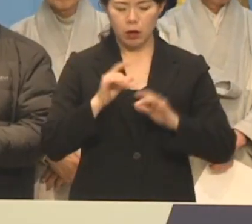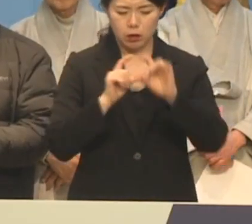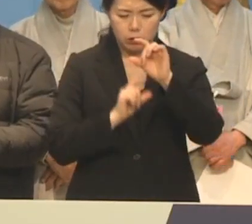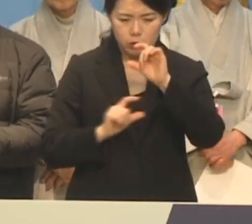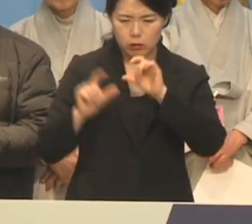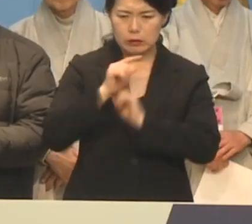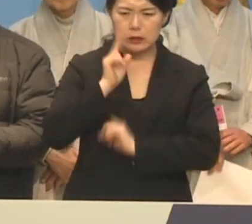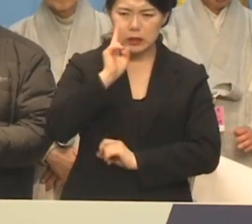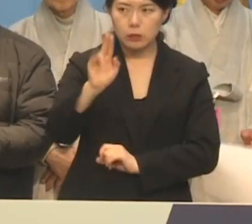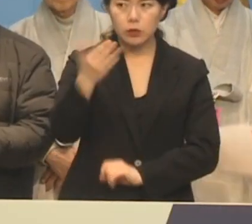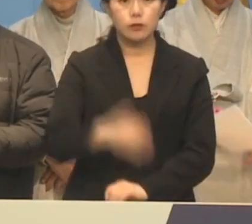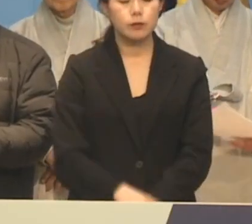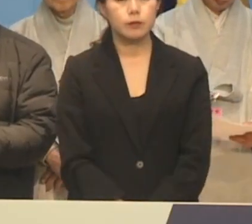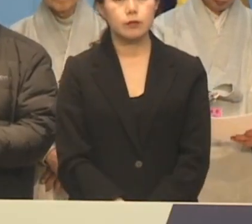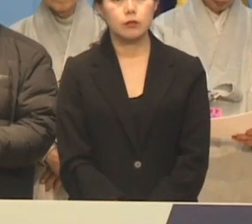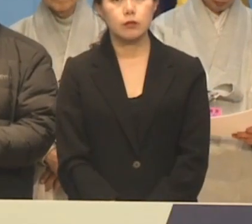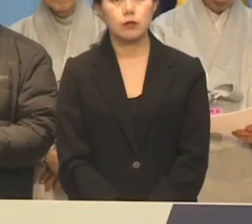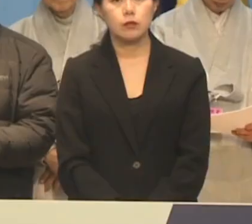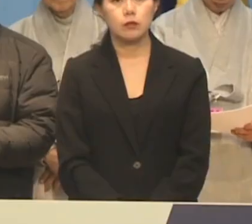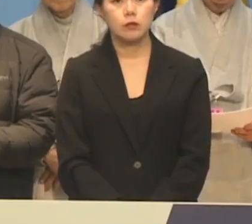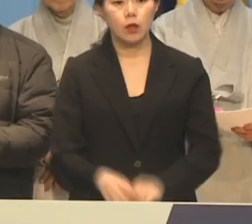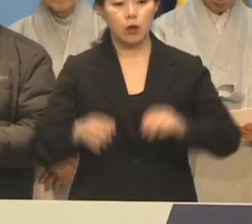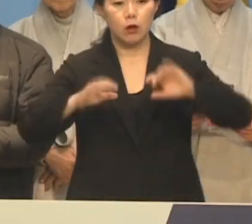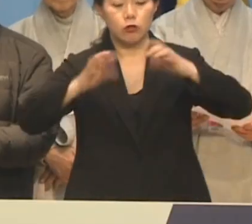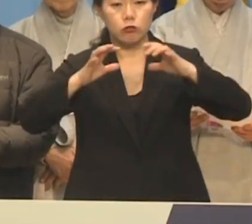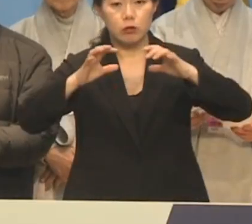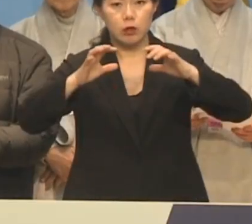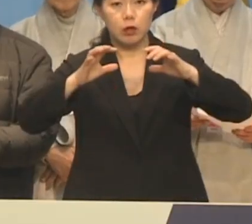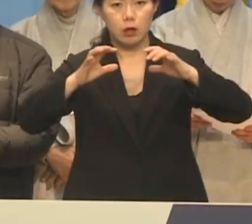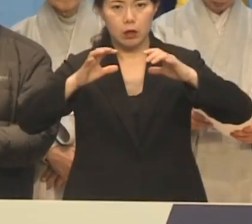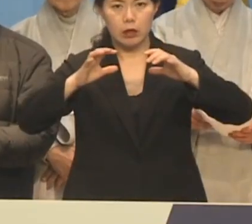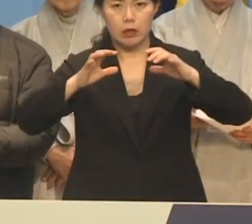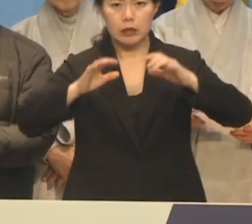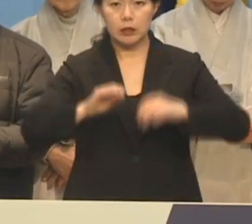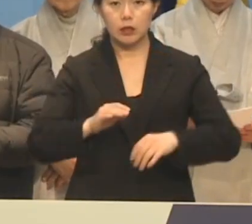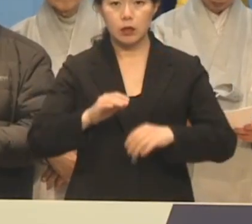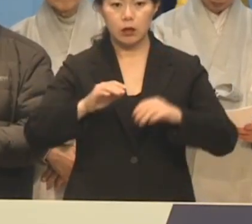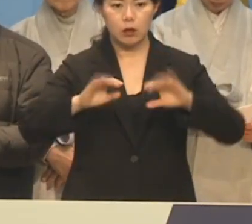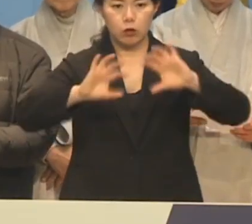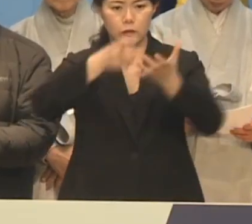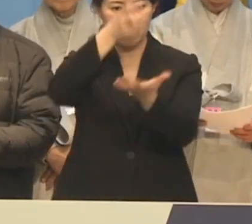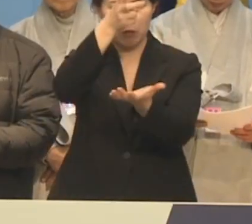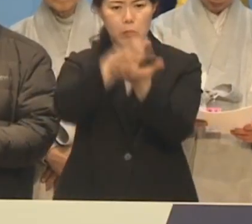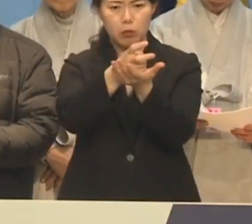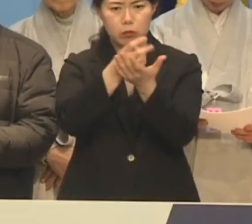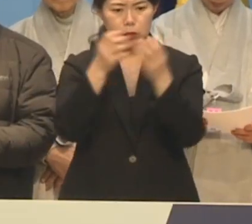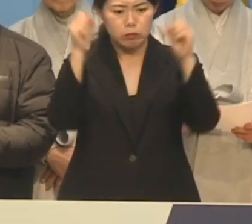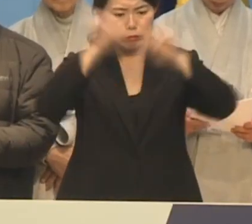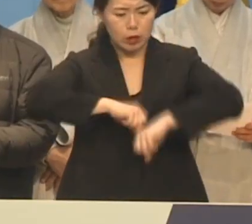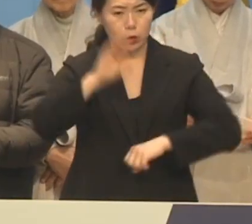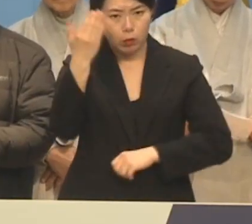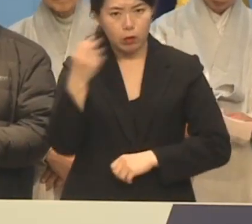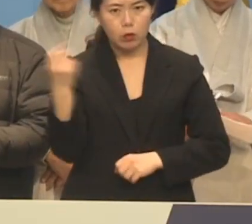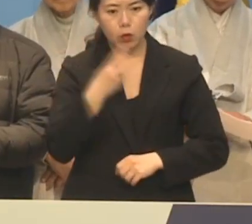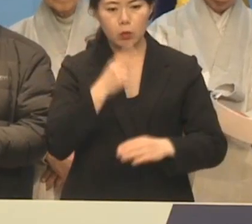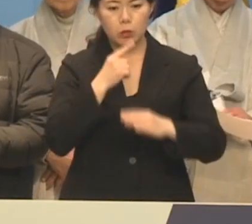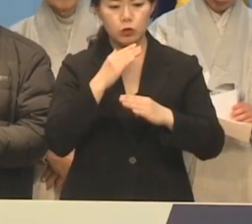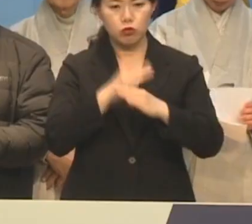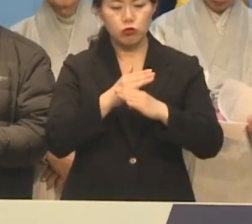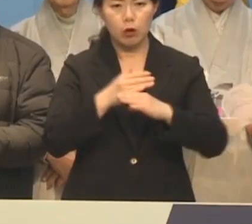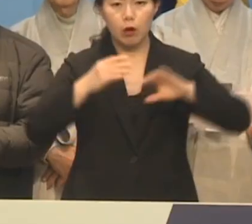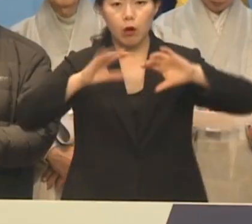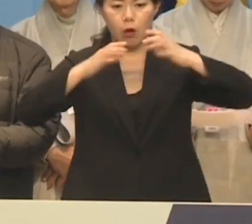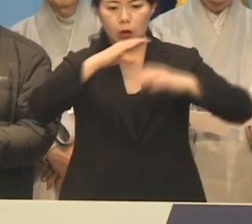없이 심화되고 있습니다. 국가의 최고 규범으로서의 헌법이 무력화되고 최소한의 민주적